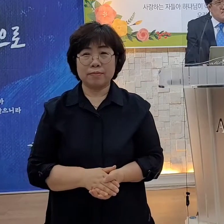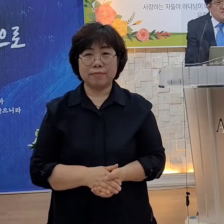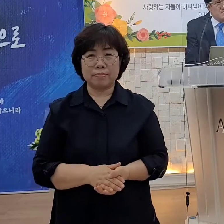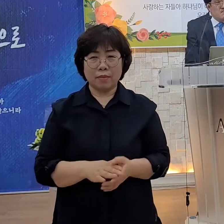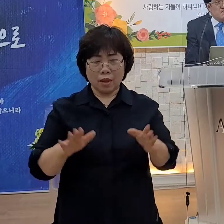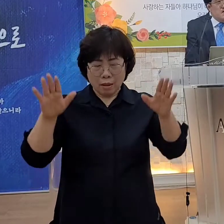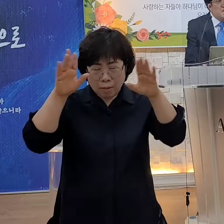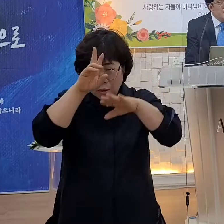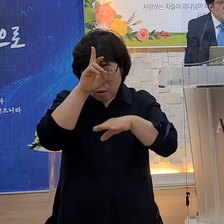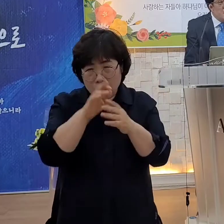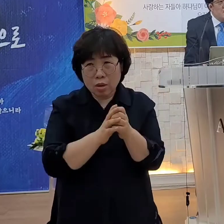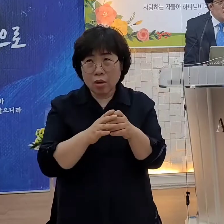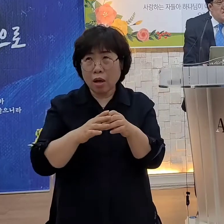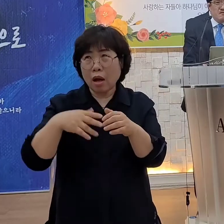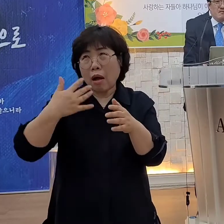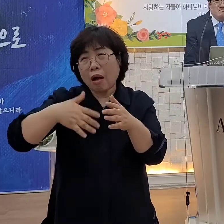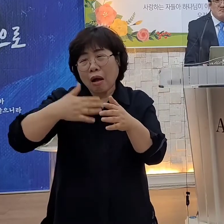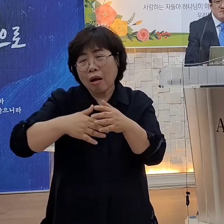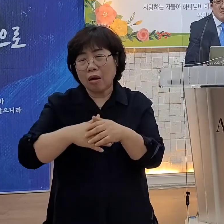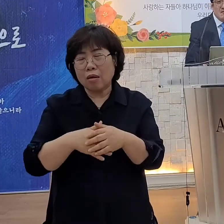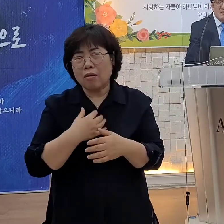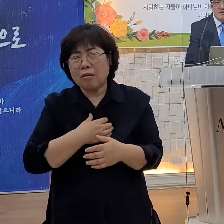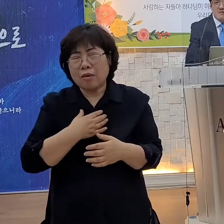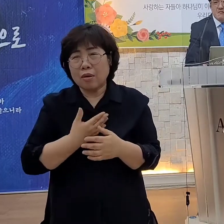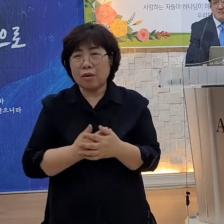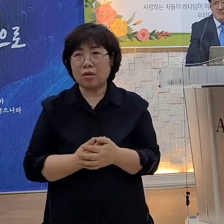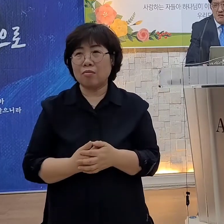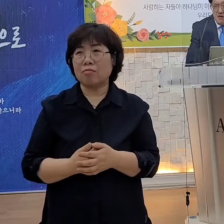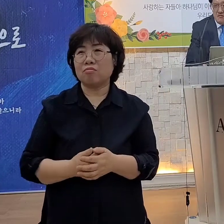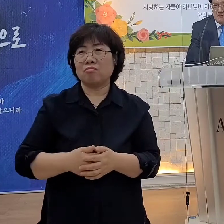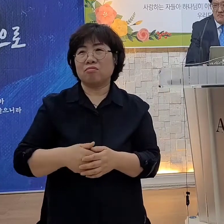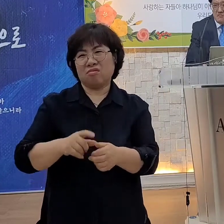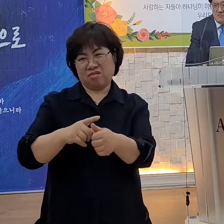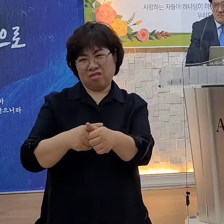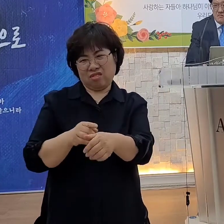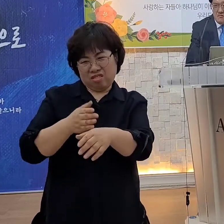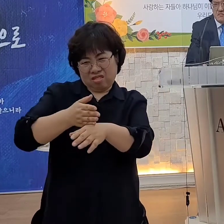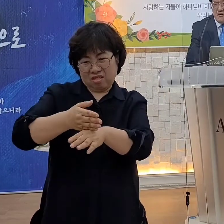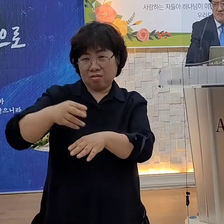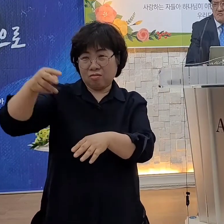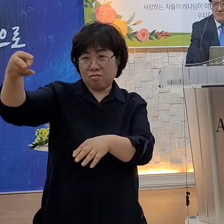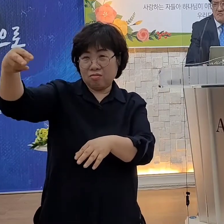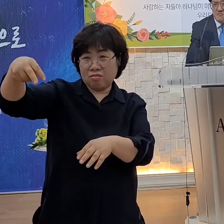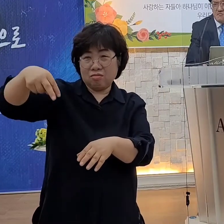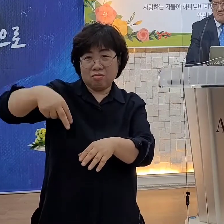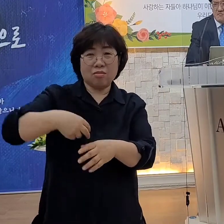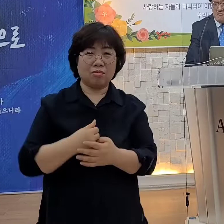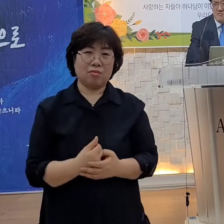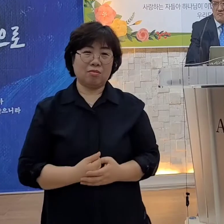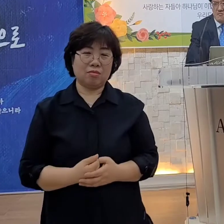거 아닌가 싶어 하고 신고를 해야 되나 말아야 하는데 좀 있으니까 딸려 들어온단 말이야. 집이라고.